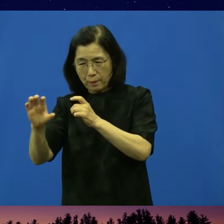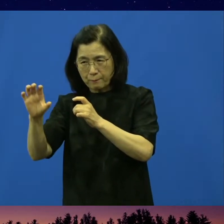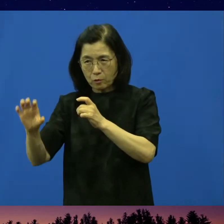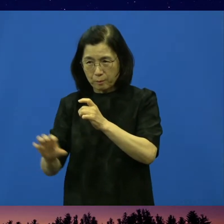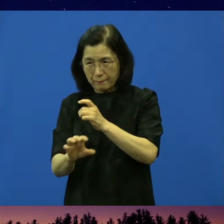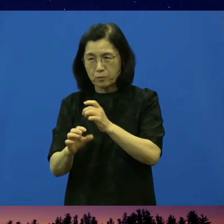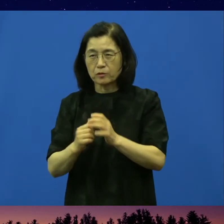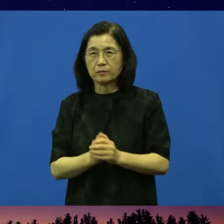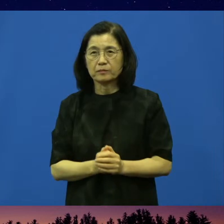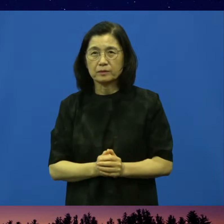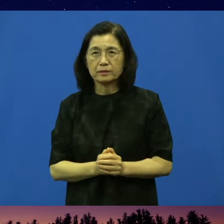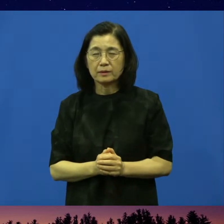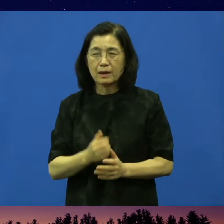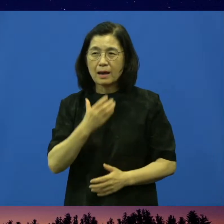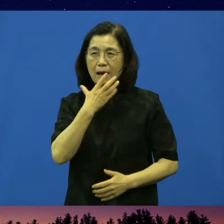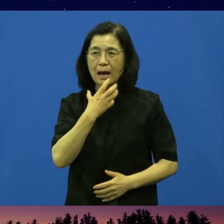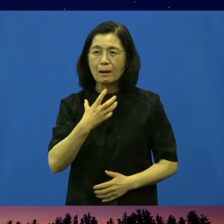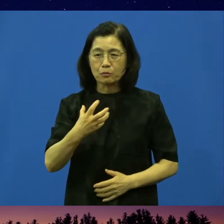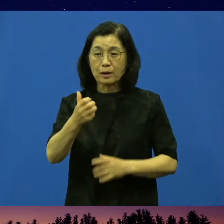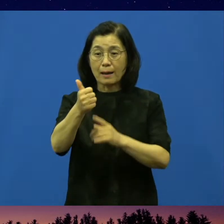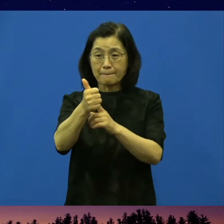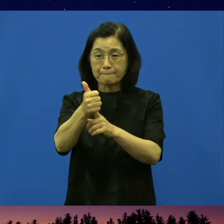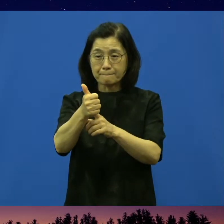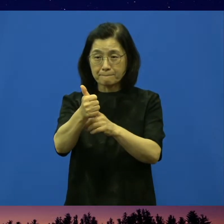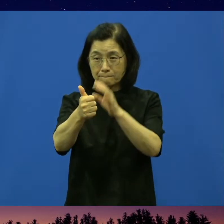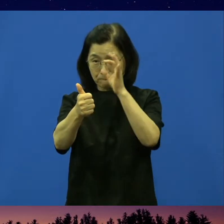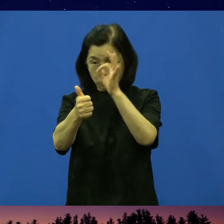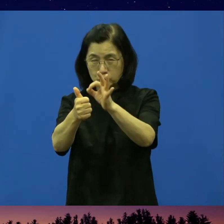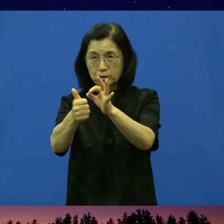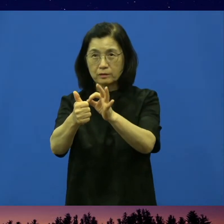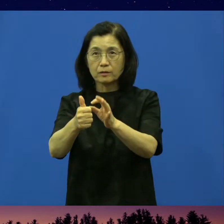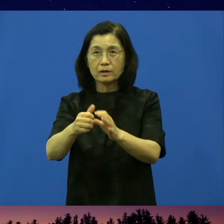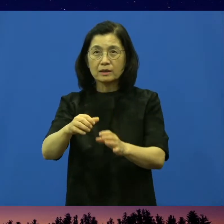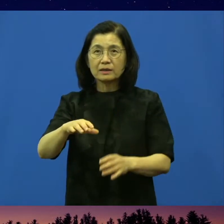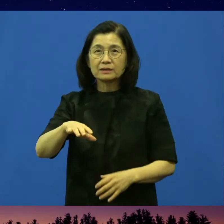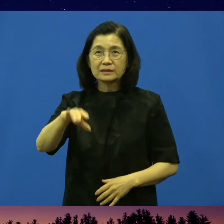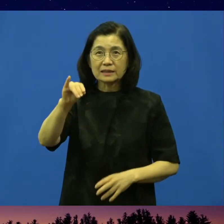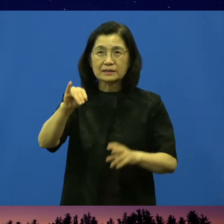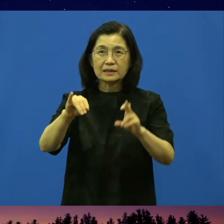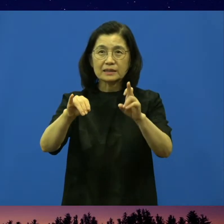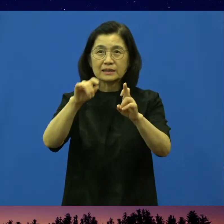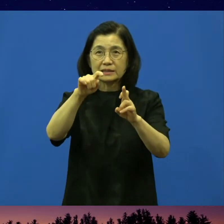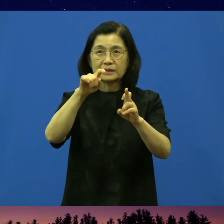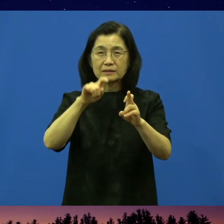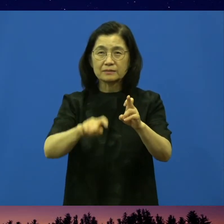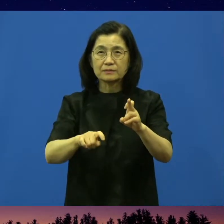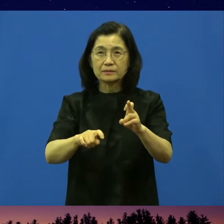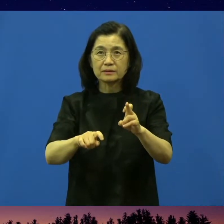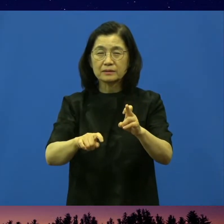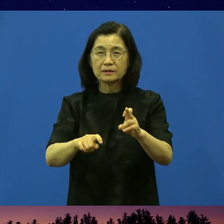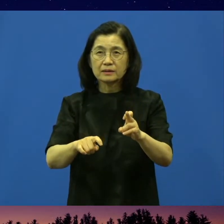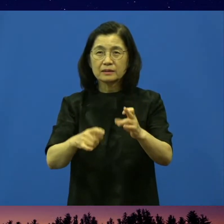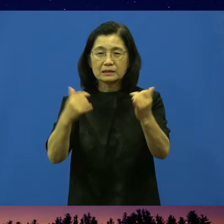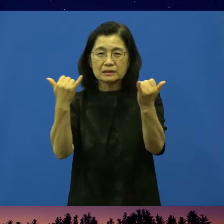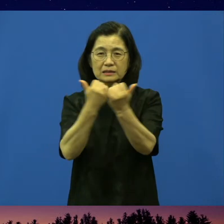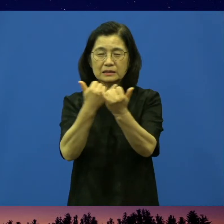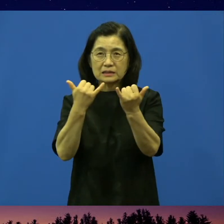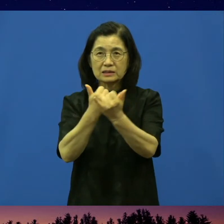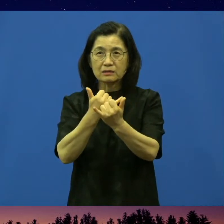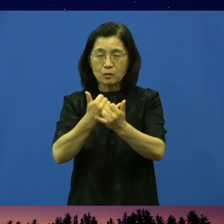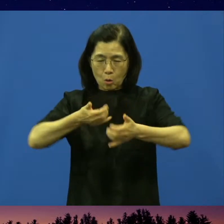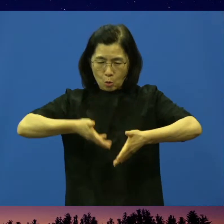믿음의 조상이라 불리우는 아브라함을 보세요. 창세기 12장에 본토 친척 아버지 집을 떠나는 거잖아요.